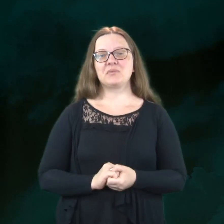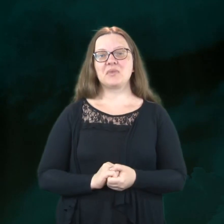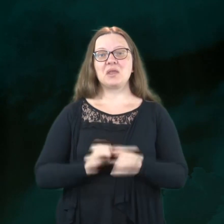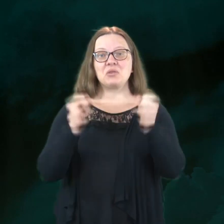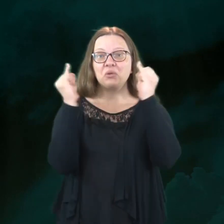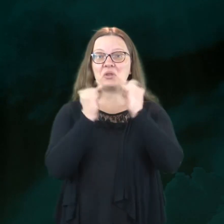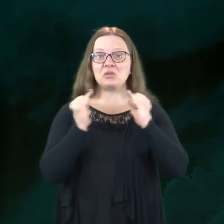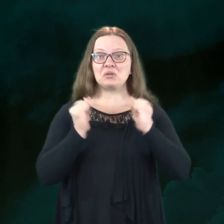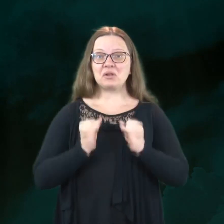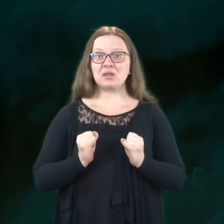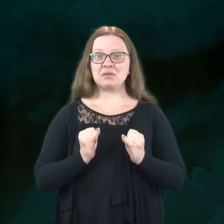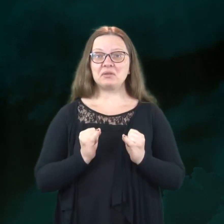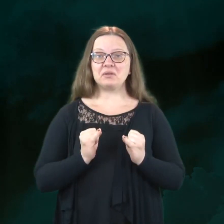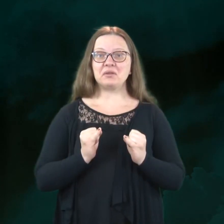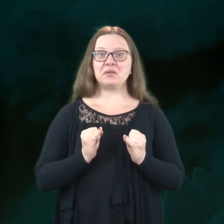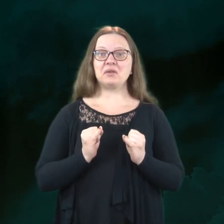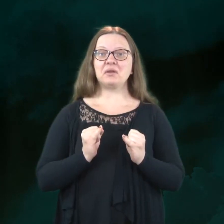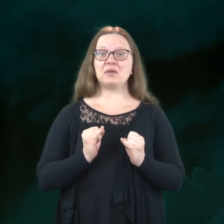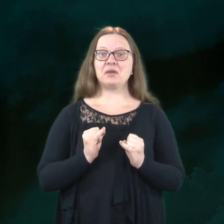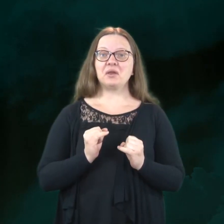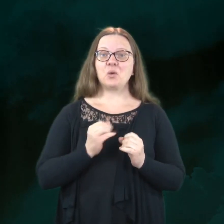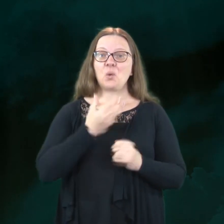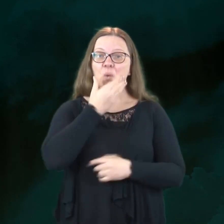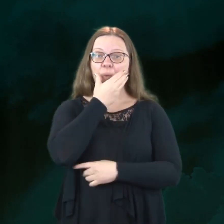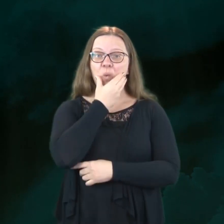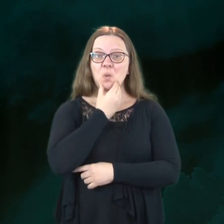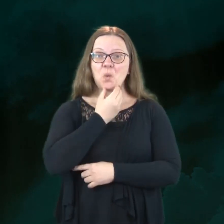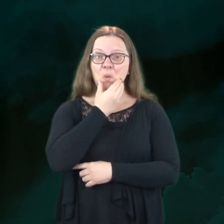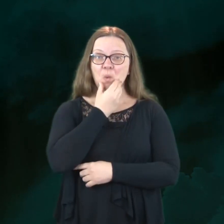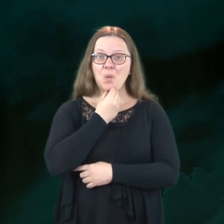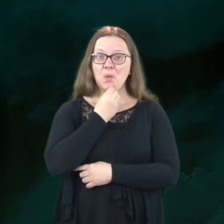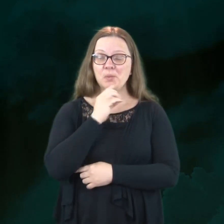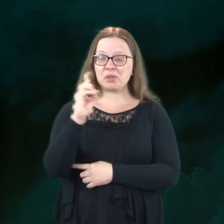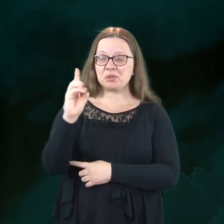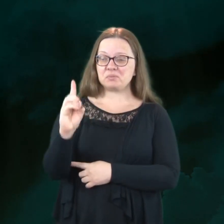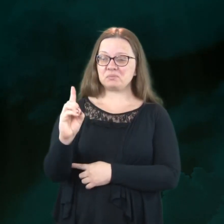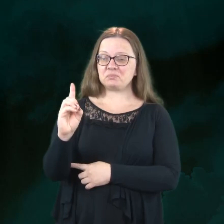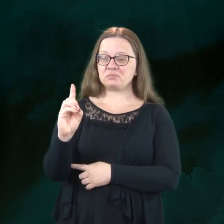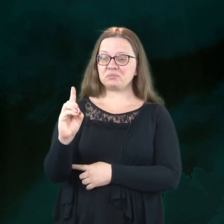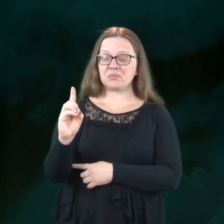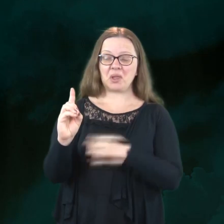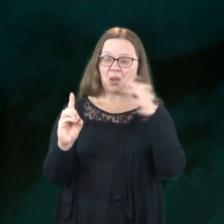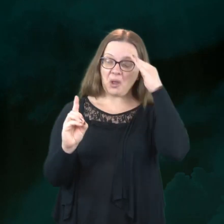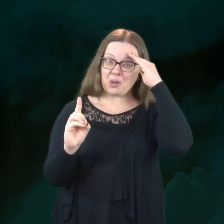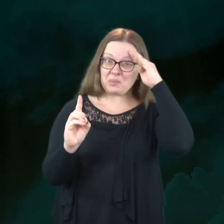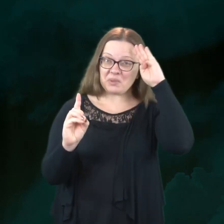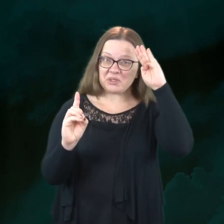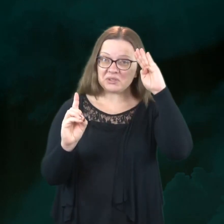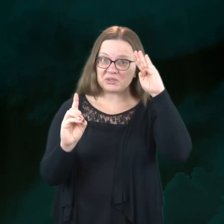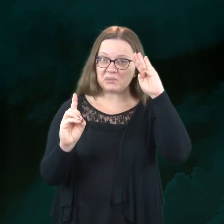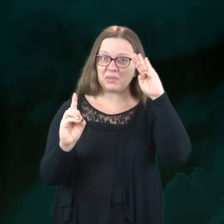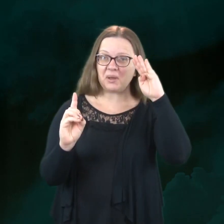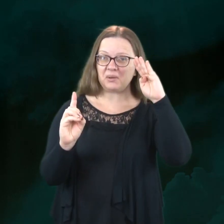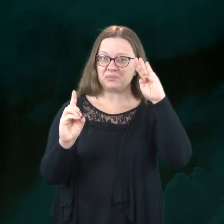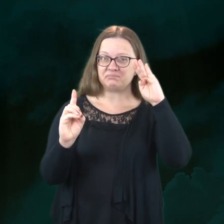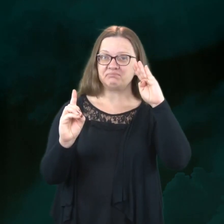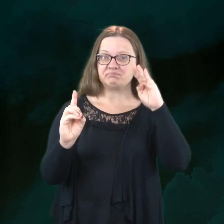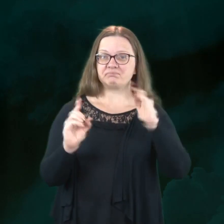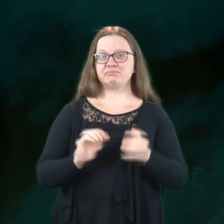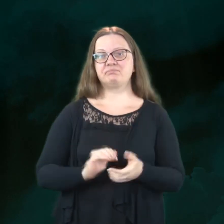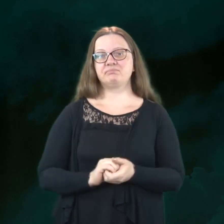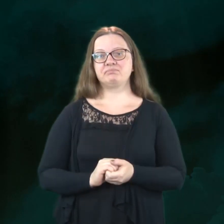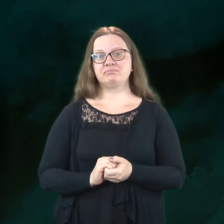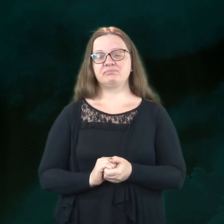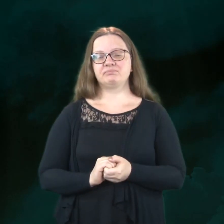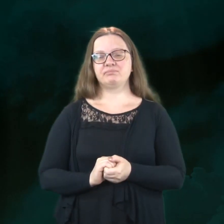fazia com que o homem fosse centro de tudo. Os deuses que eu ofereço sacrifícios, em que eu adoro,